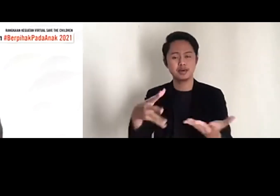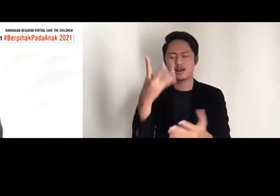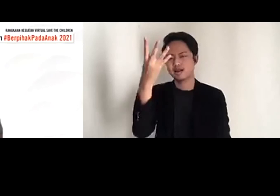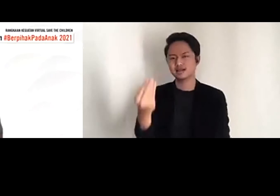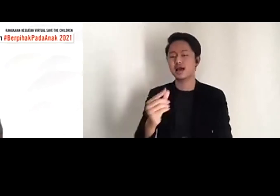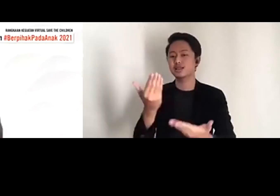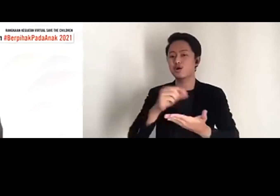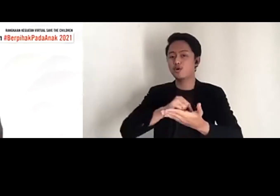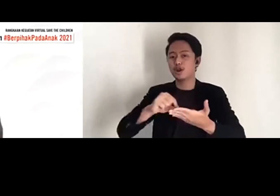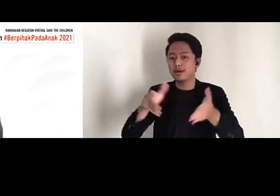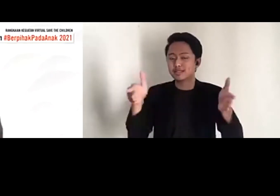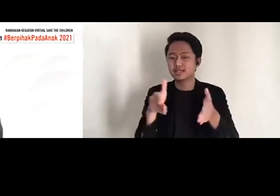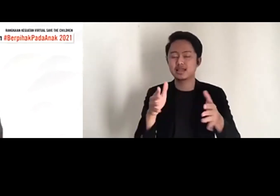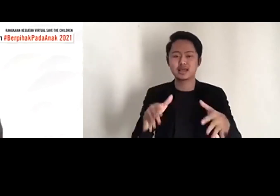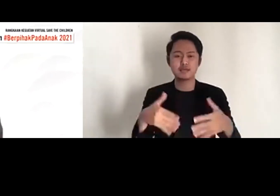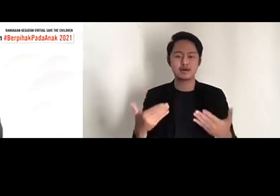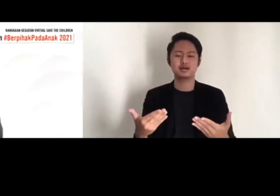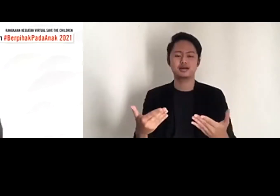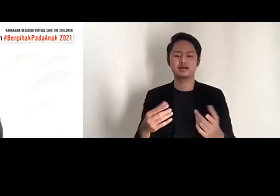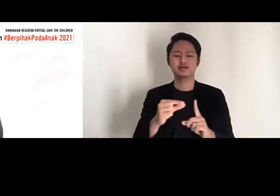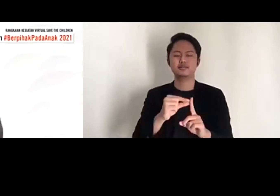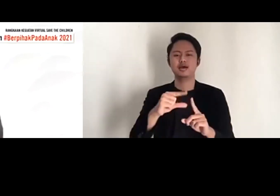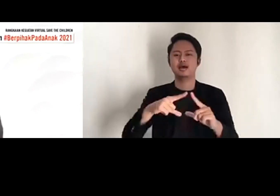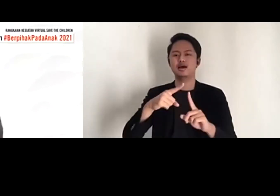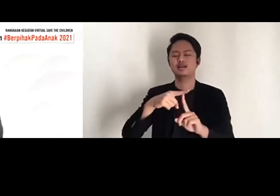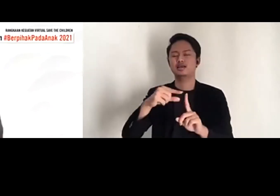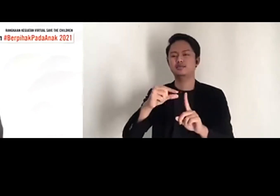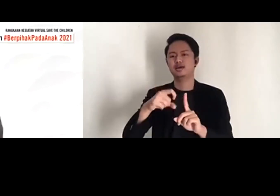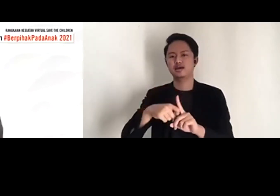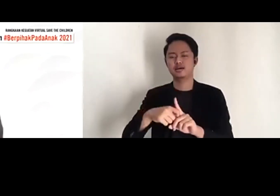disebut atau disingkat menjadi PATBM,